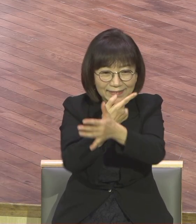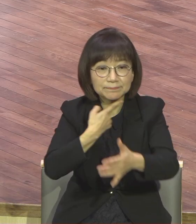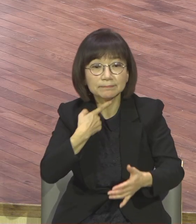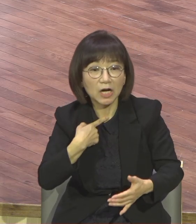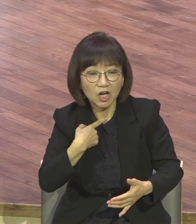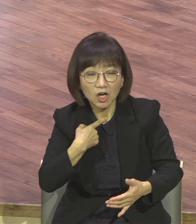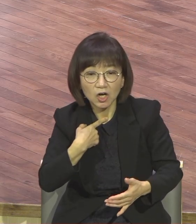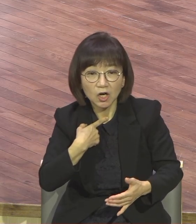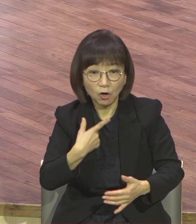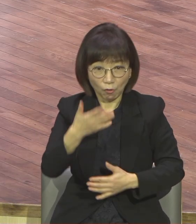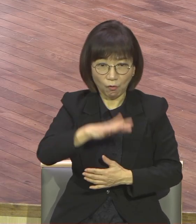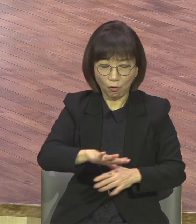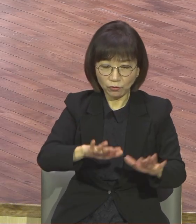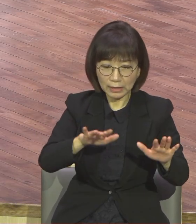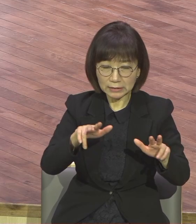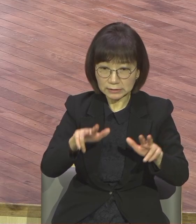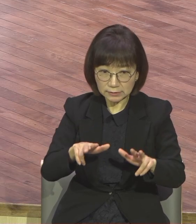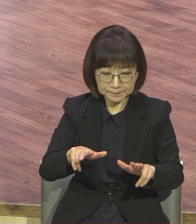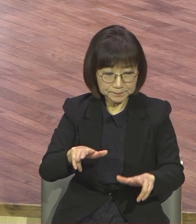이 사람이 KF